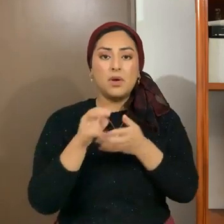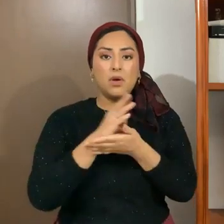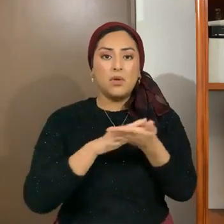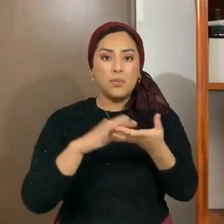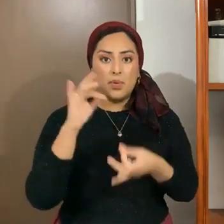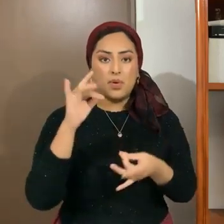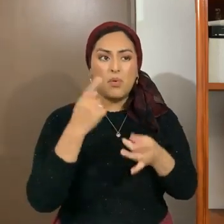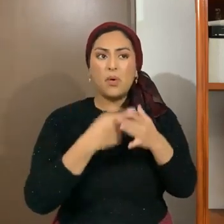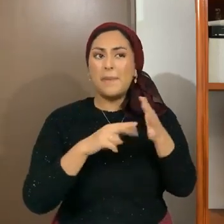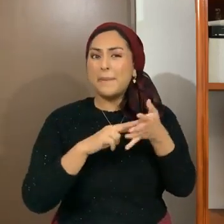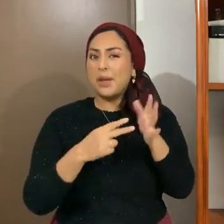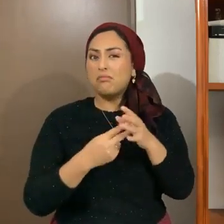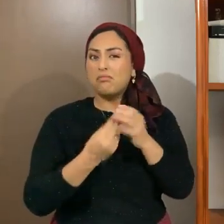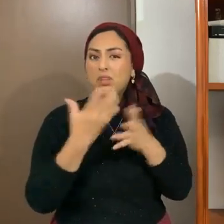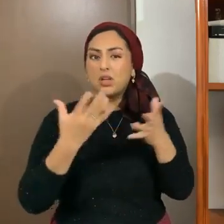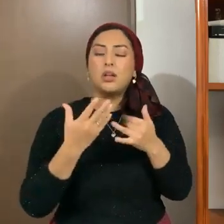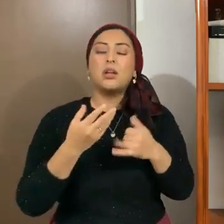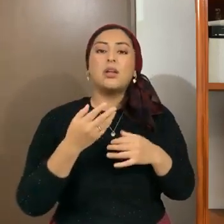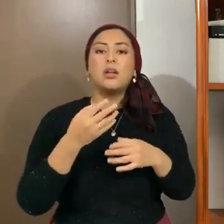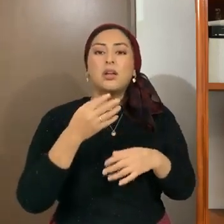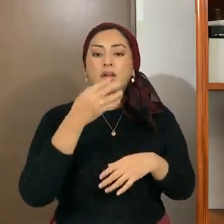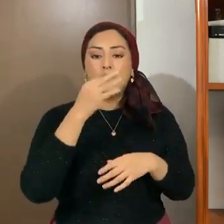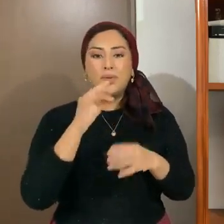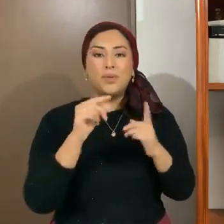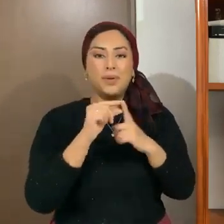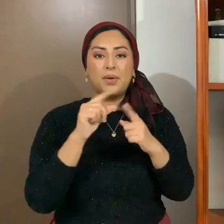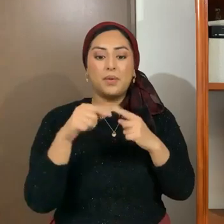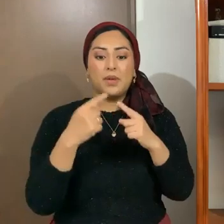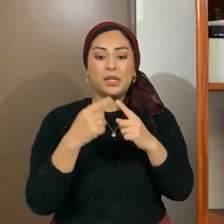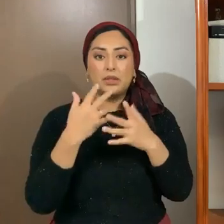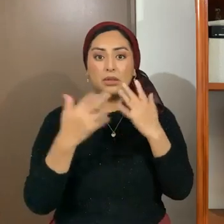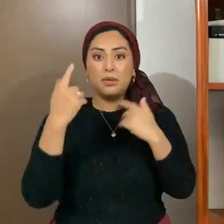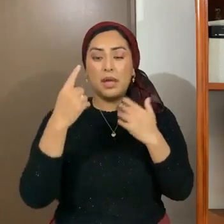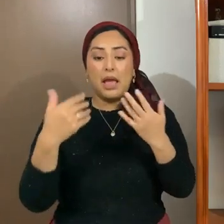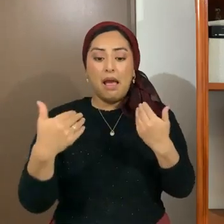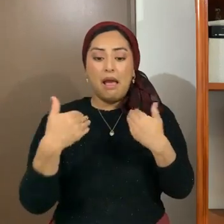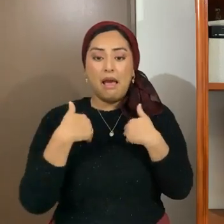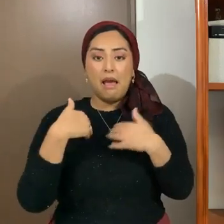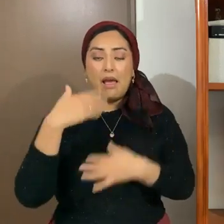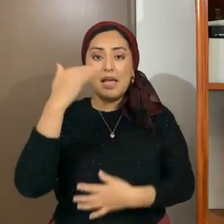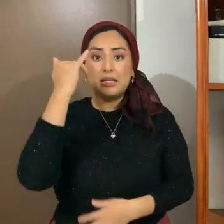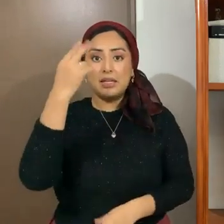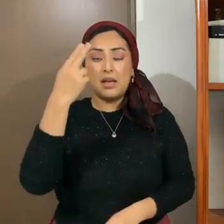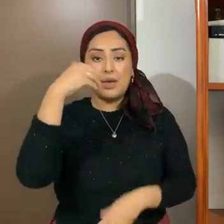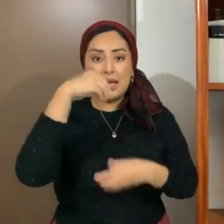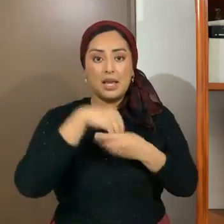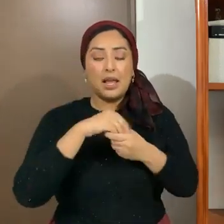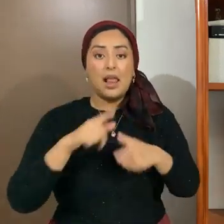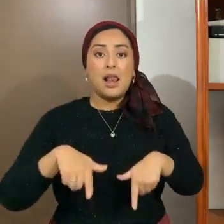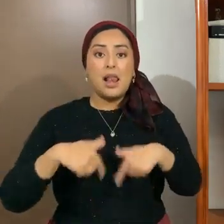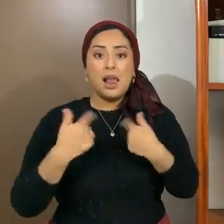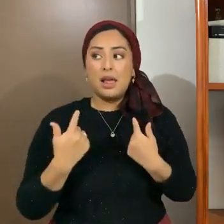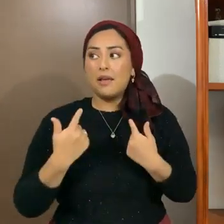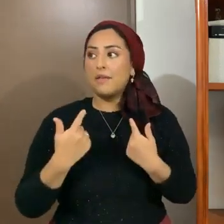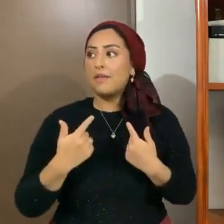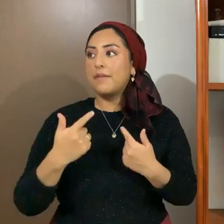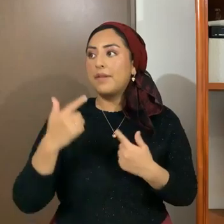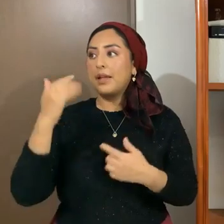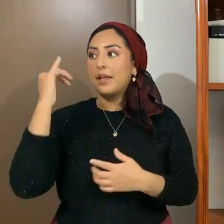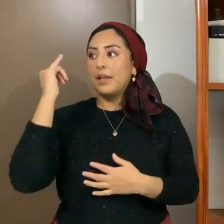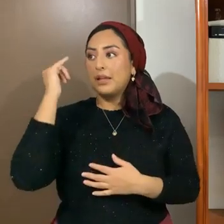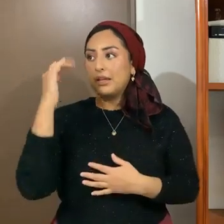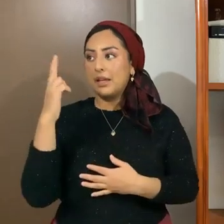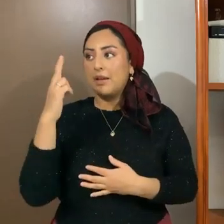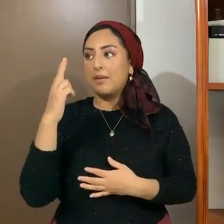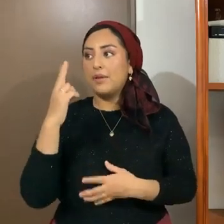HaKodesh. ¿Qué son los frutos? En pocas palabras, cuando alguien tiene a Yahweh en su vida, entonces Yahweh, a